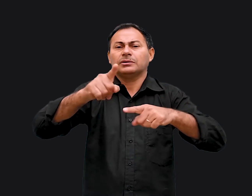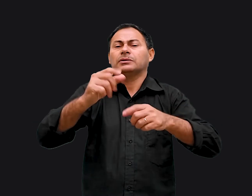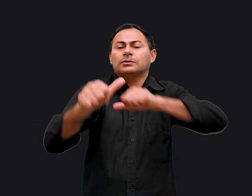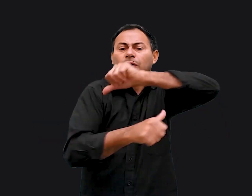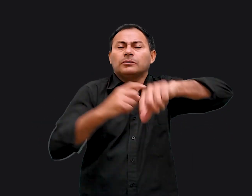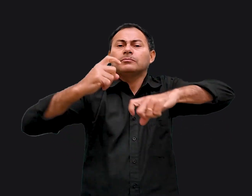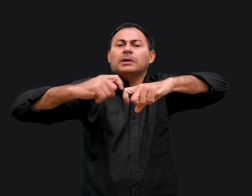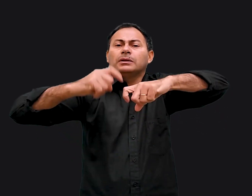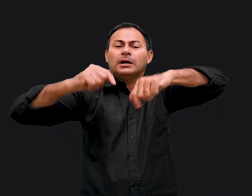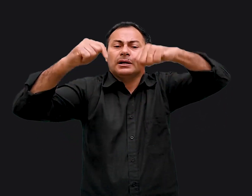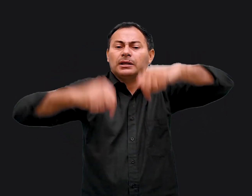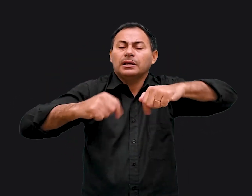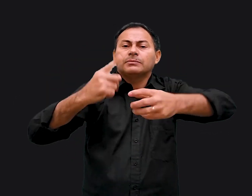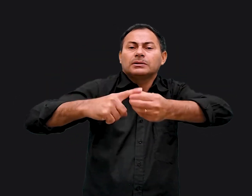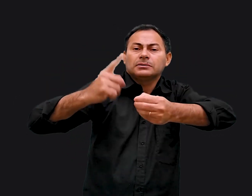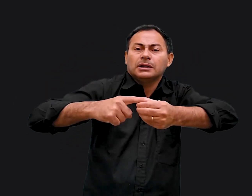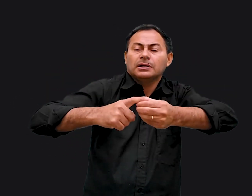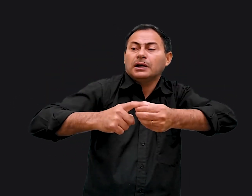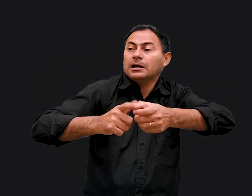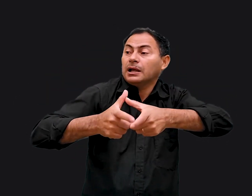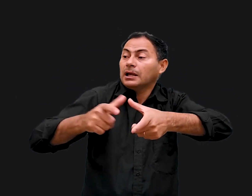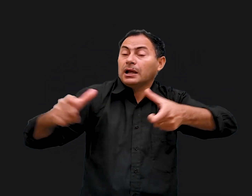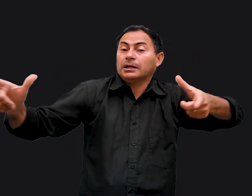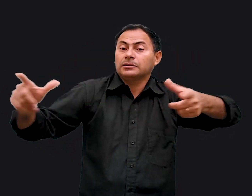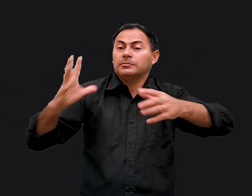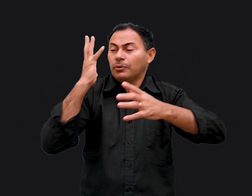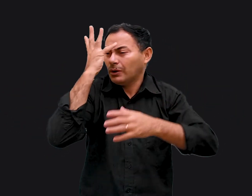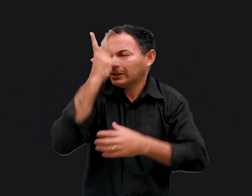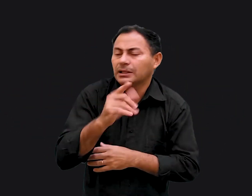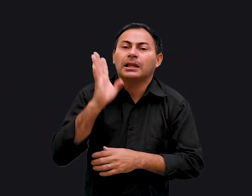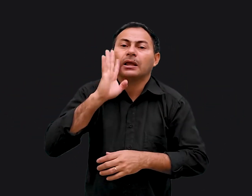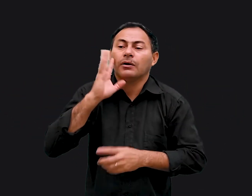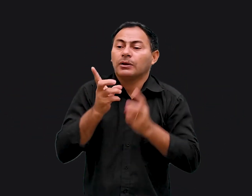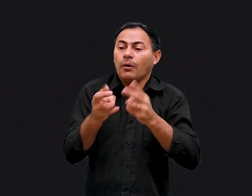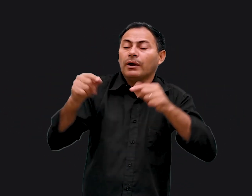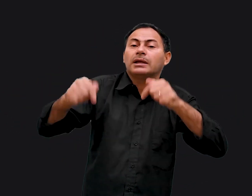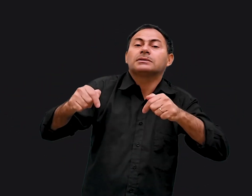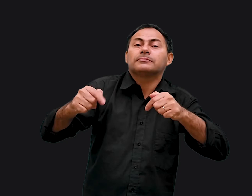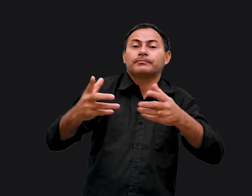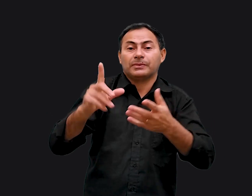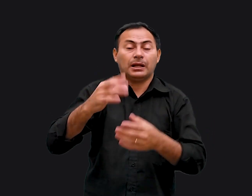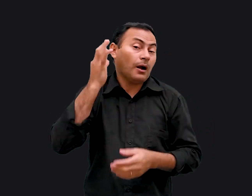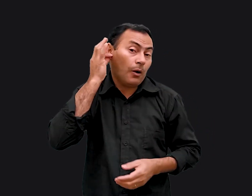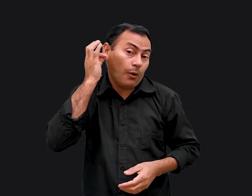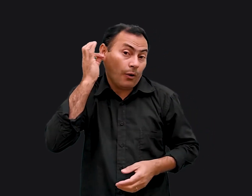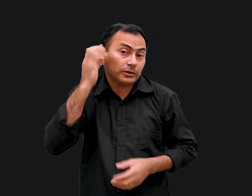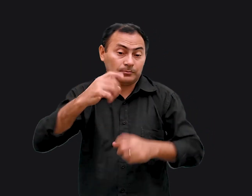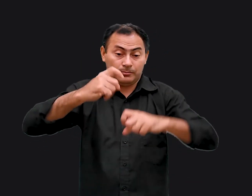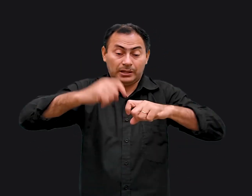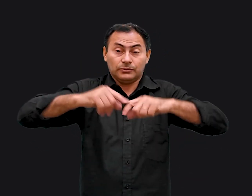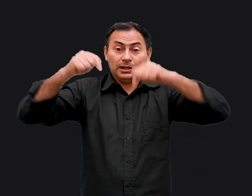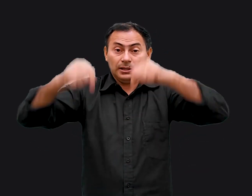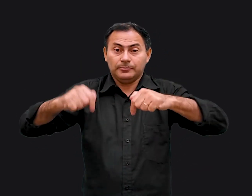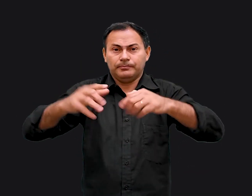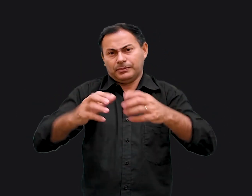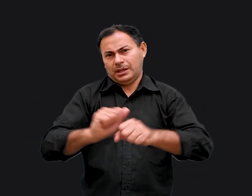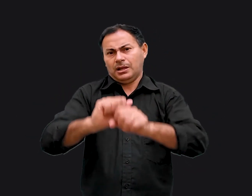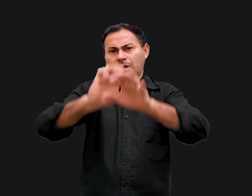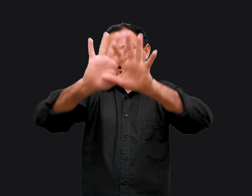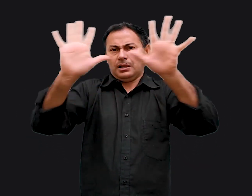você não se torna um médico aqui em uma cidade grande, tão bonita, tão legal como essa? Seria ótimo ser um médico aqui? É claro